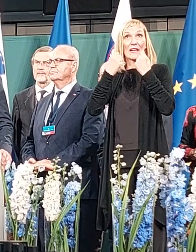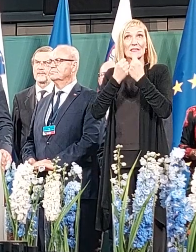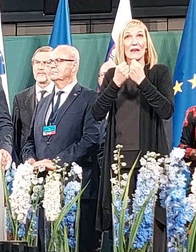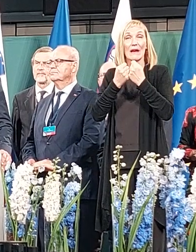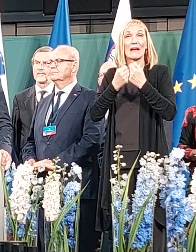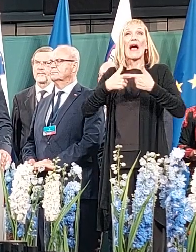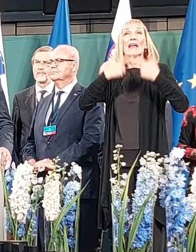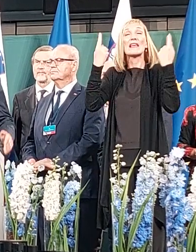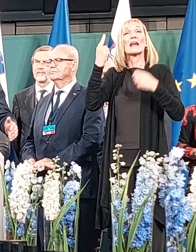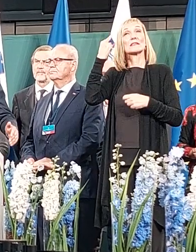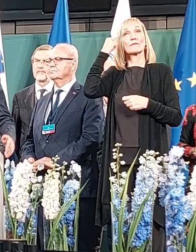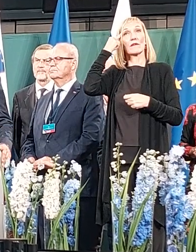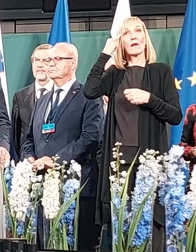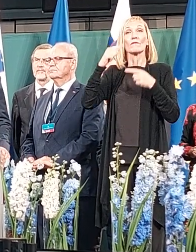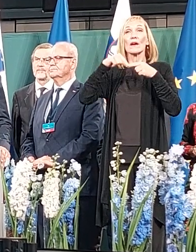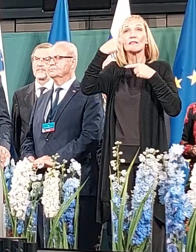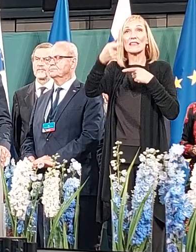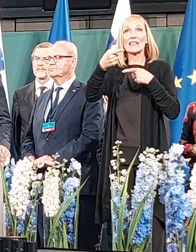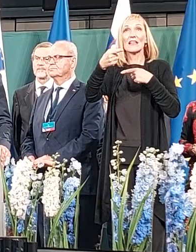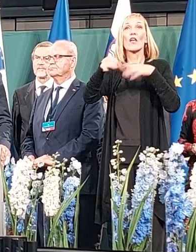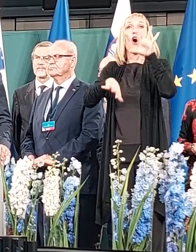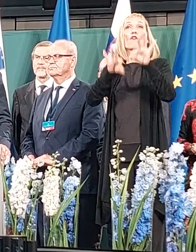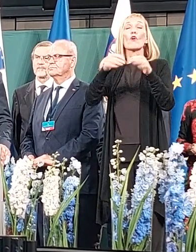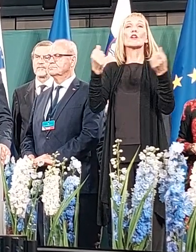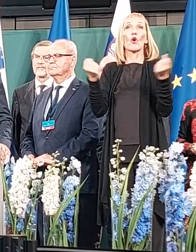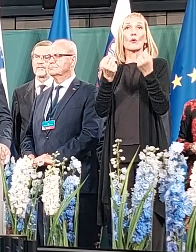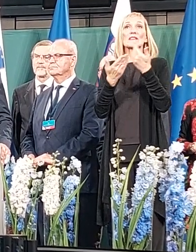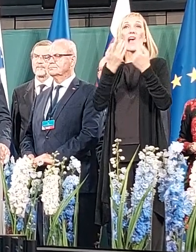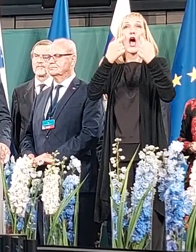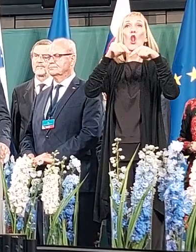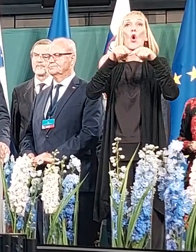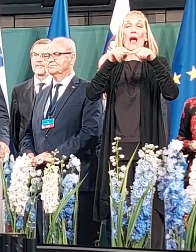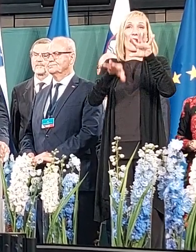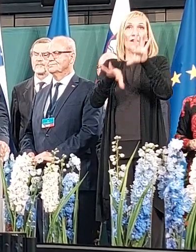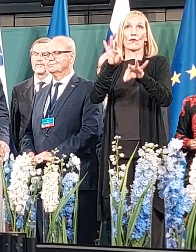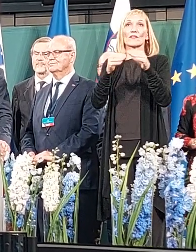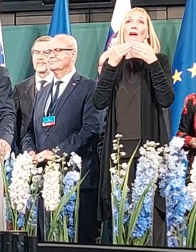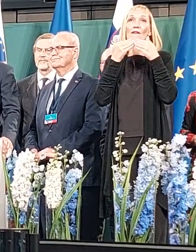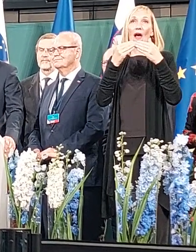jasnimi stališči v naslednjo volilno kampanjo za lokalne volitve. Hvala lepa.